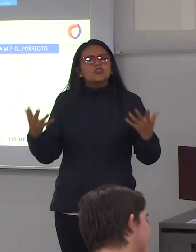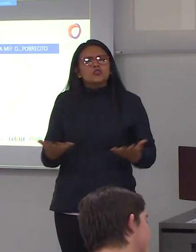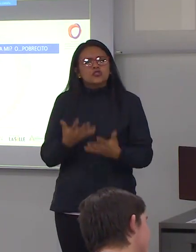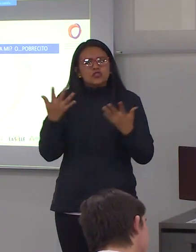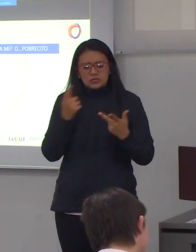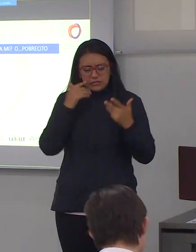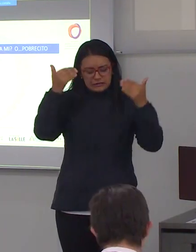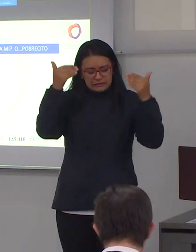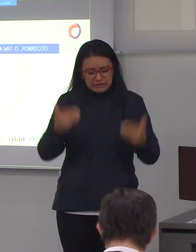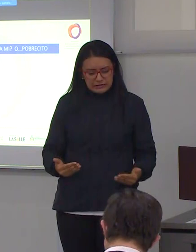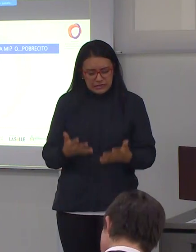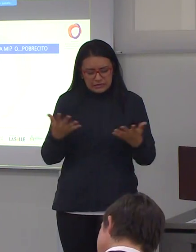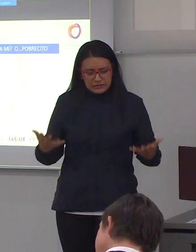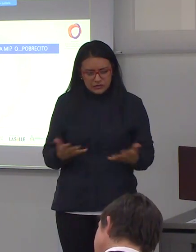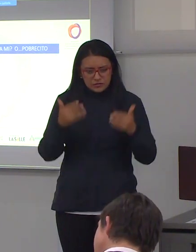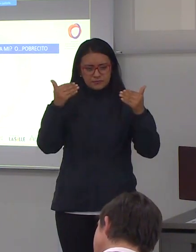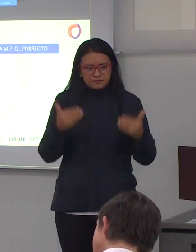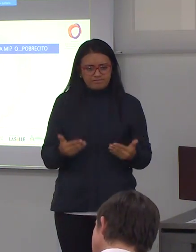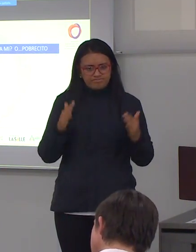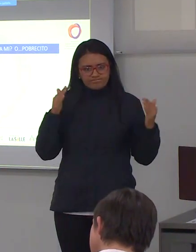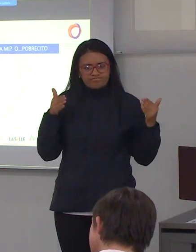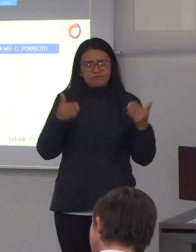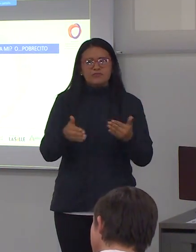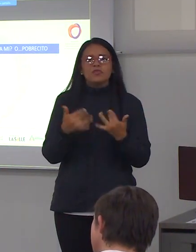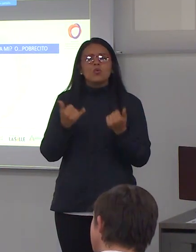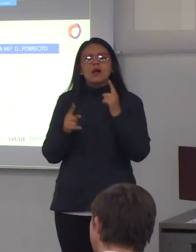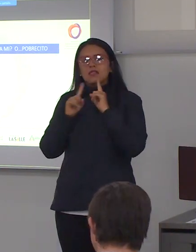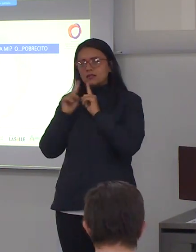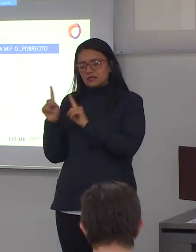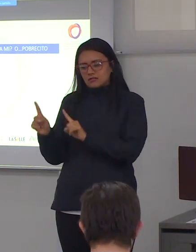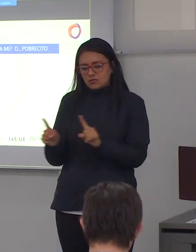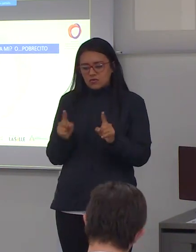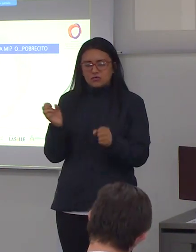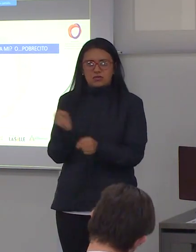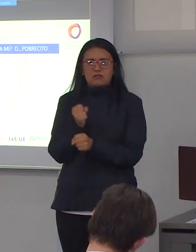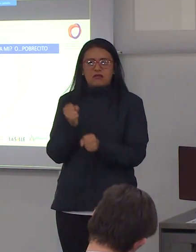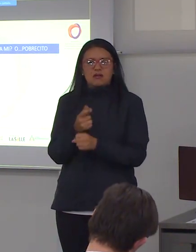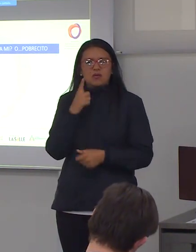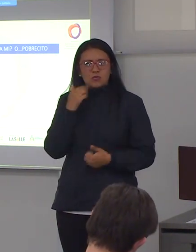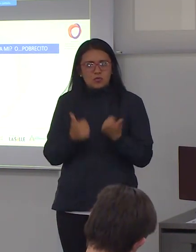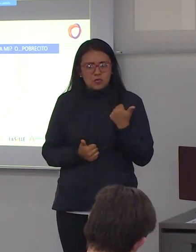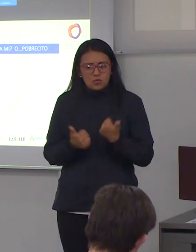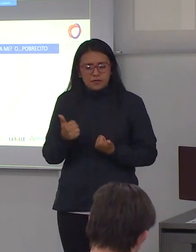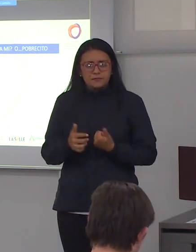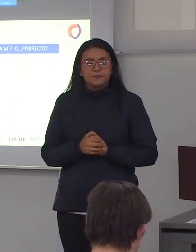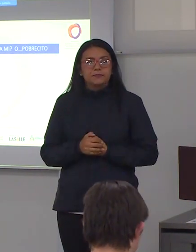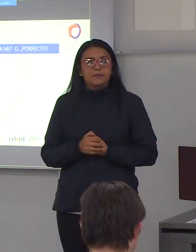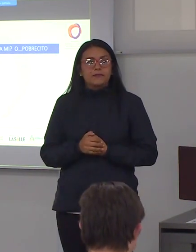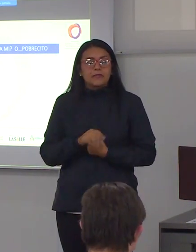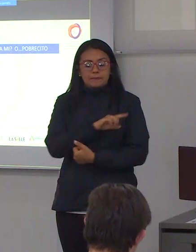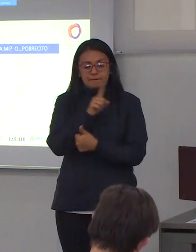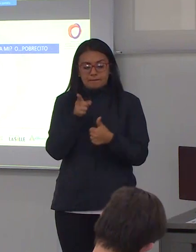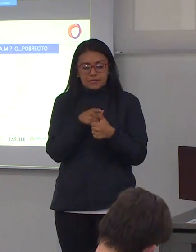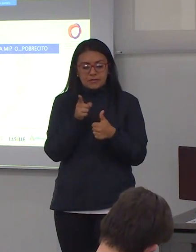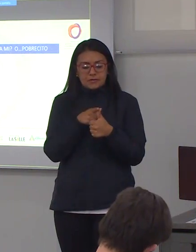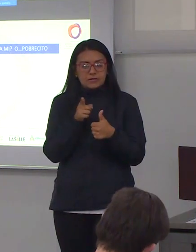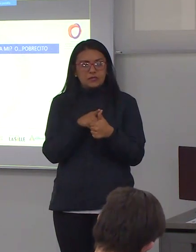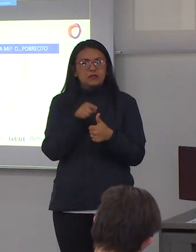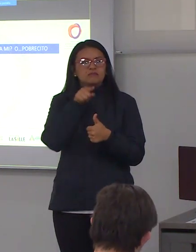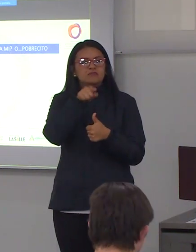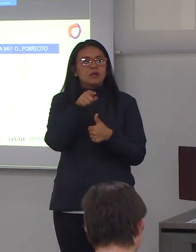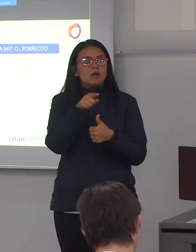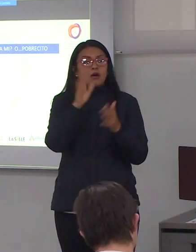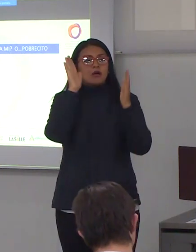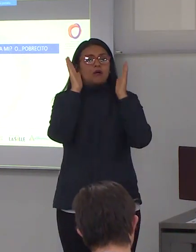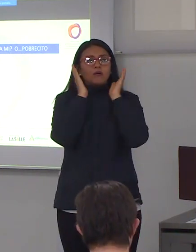estamos viendo la discapacidad y desde dónde desde qué discursos estamos trabajando uno es el de